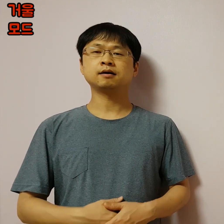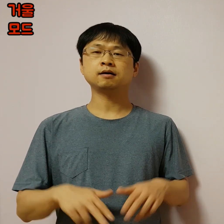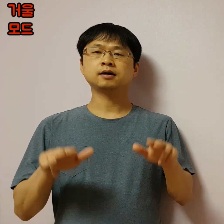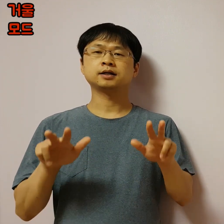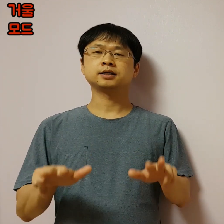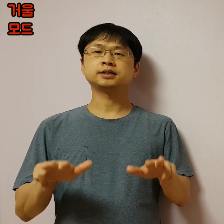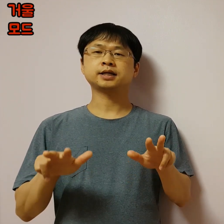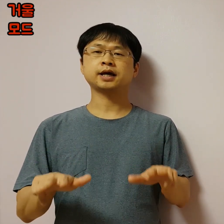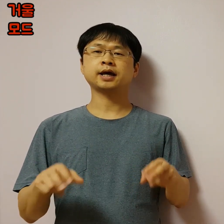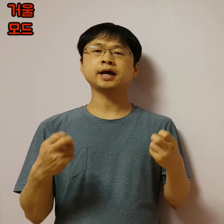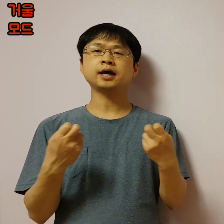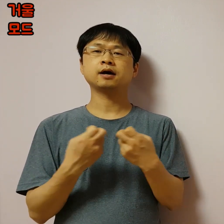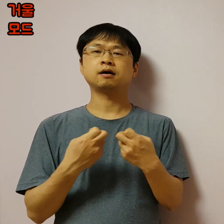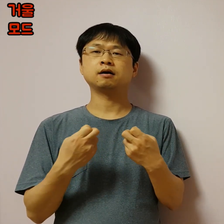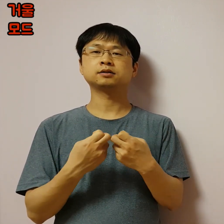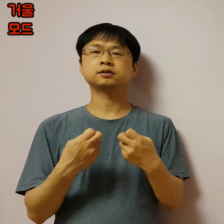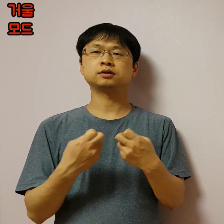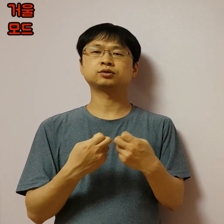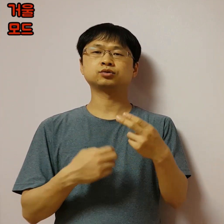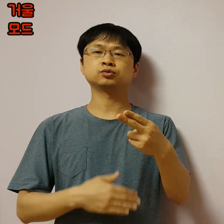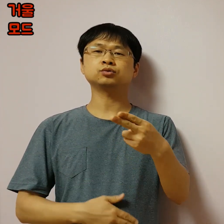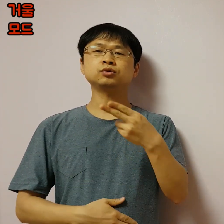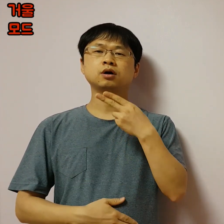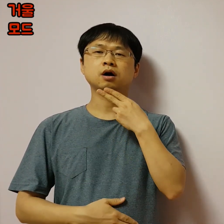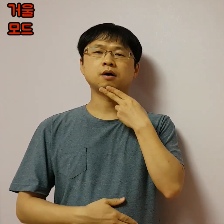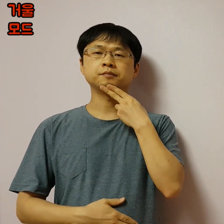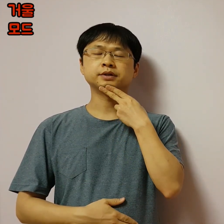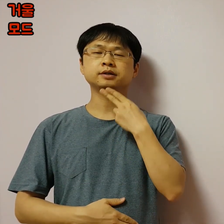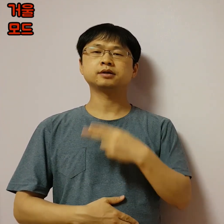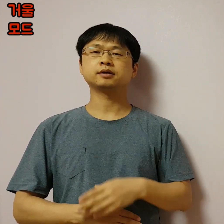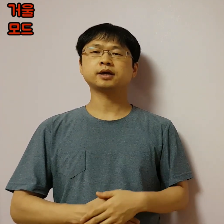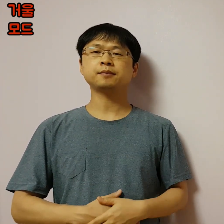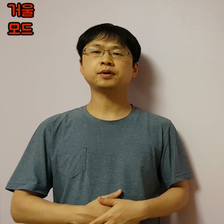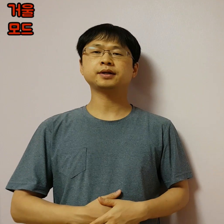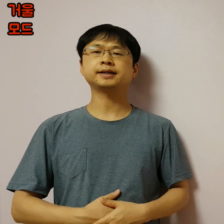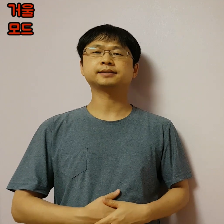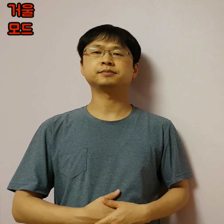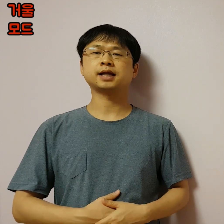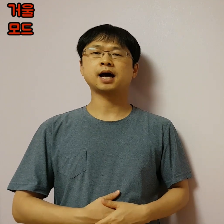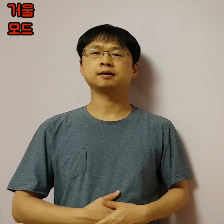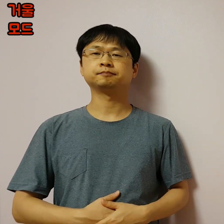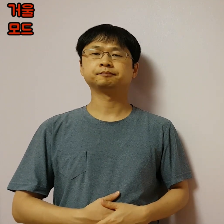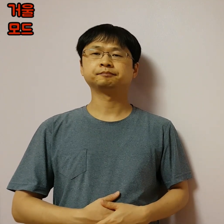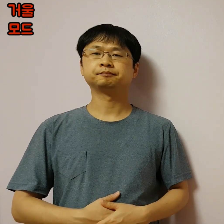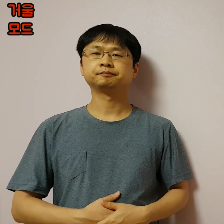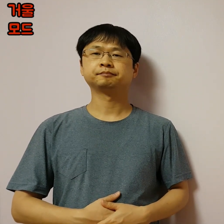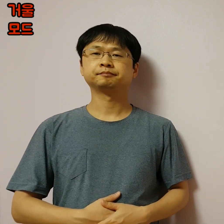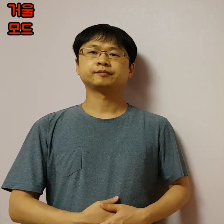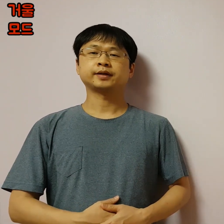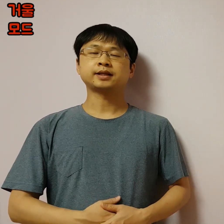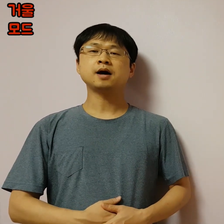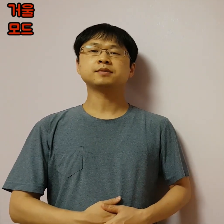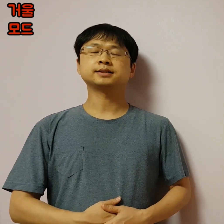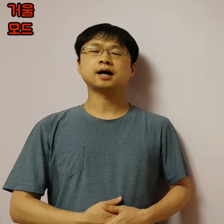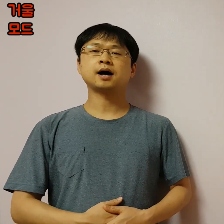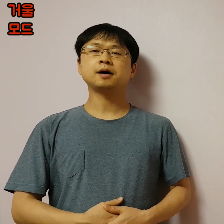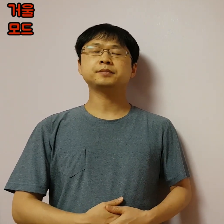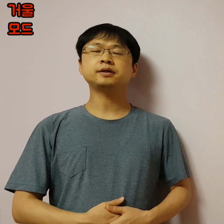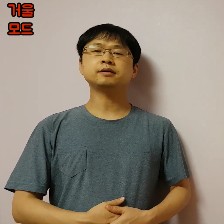그래서 이제 어쩔 수 없는 이렇게 표현하였습니다. 다음 가사